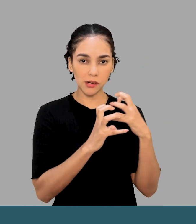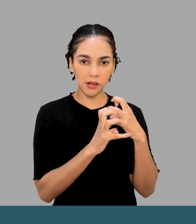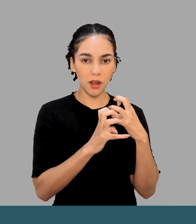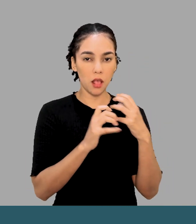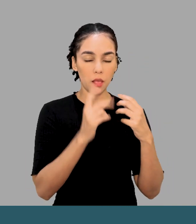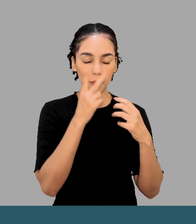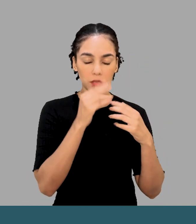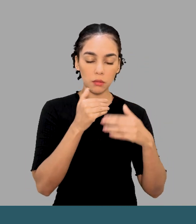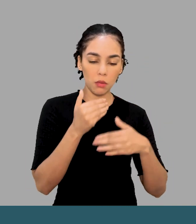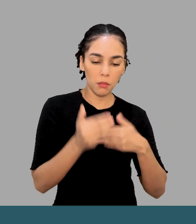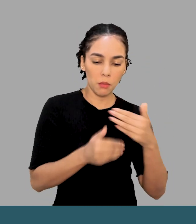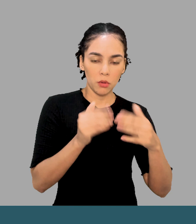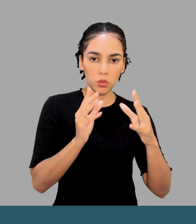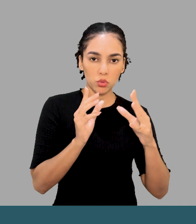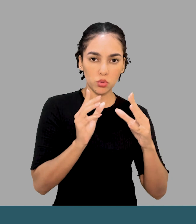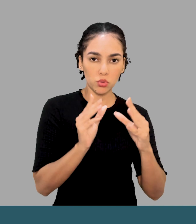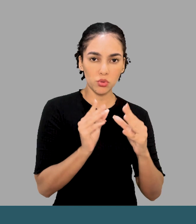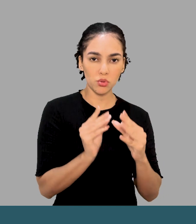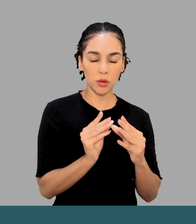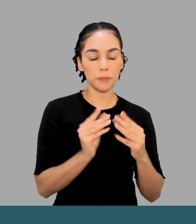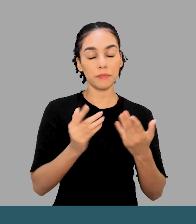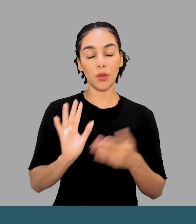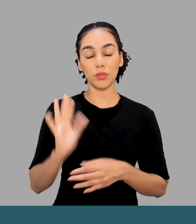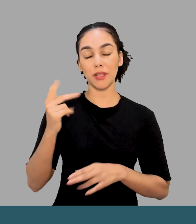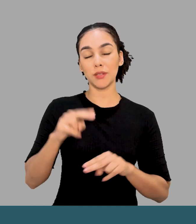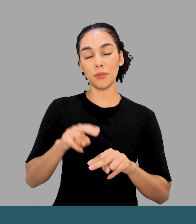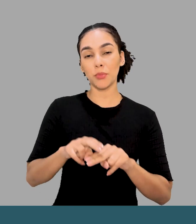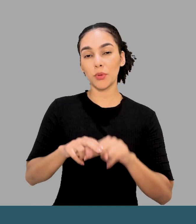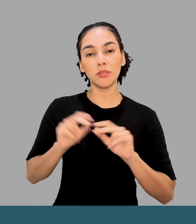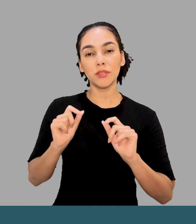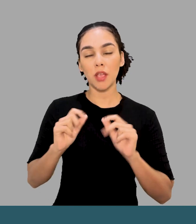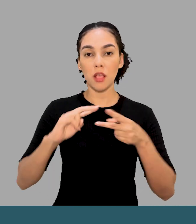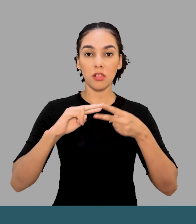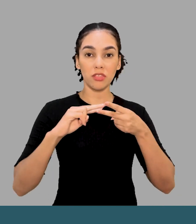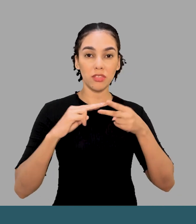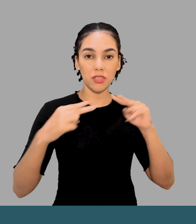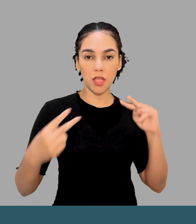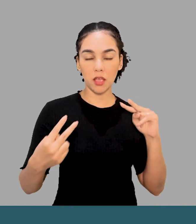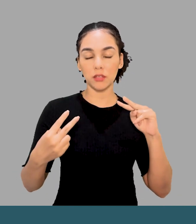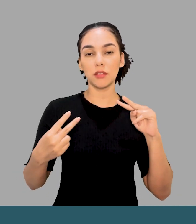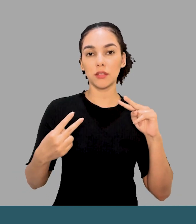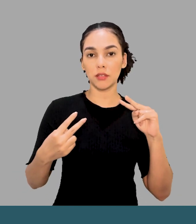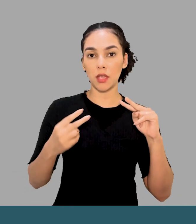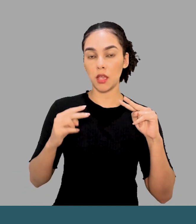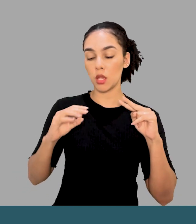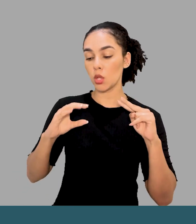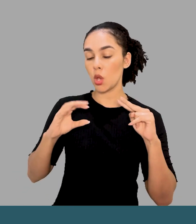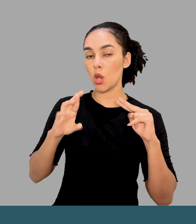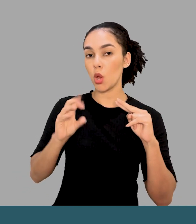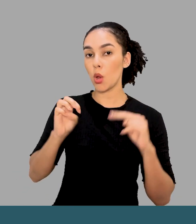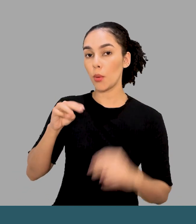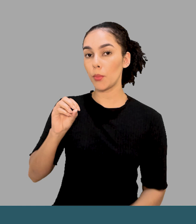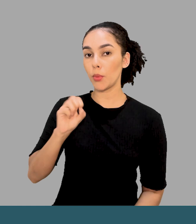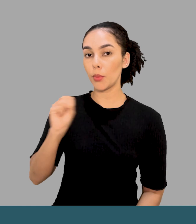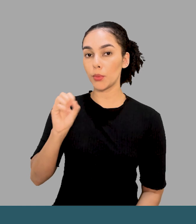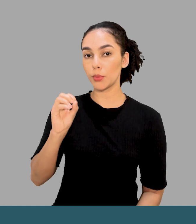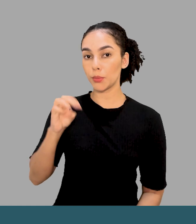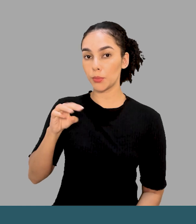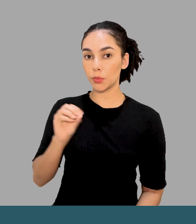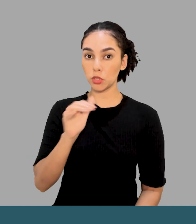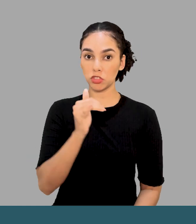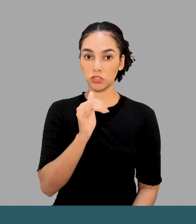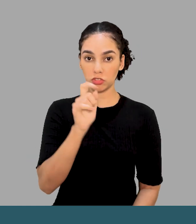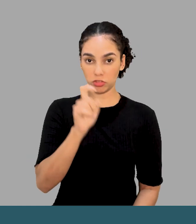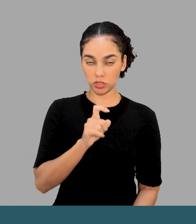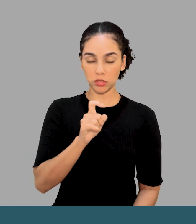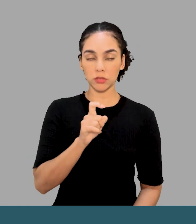progressiva, o que ocorre, na grande maioria das vezes, por herança genética recessiva do cromossomo X. Porém, existem casos, como o meu, em